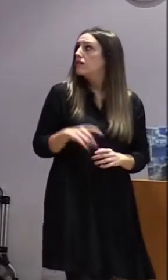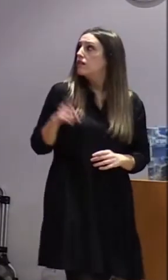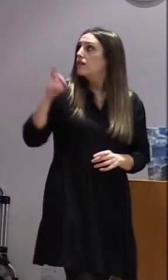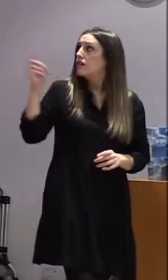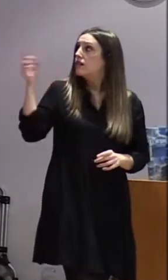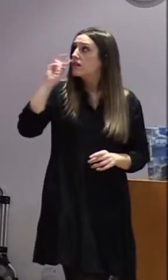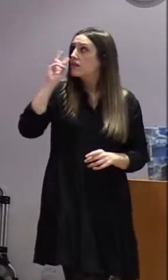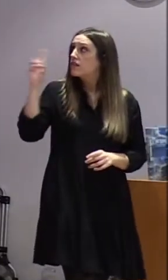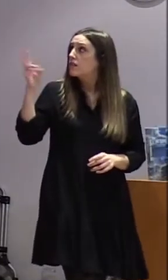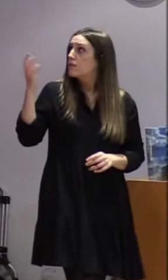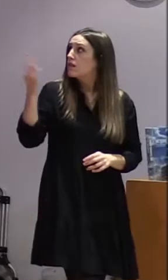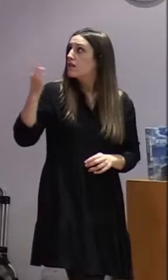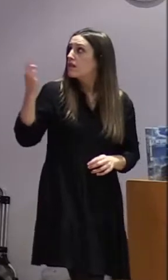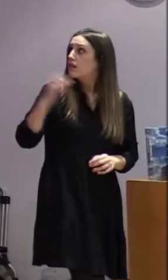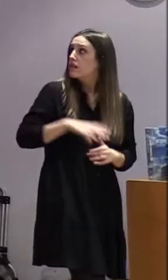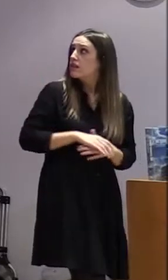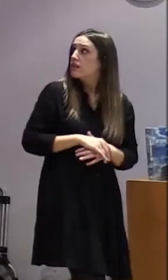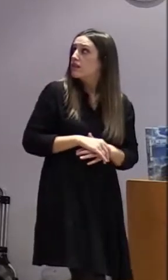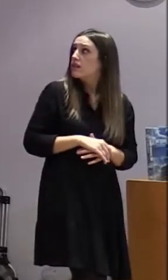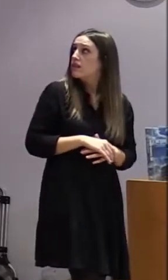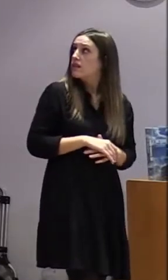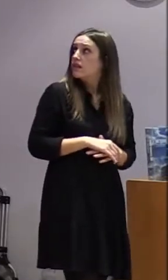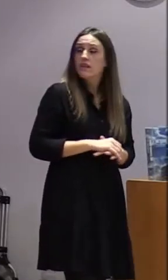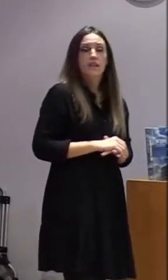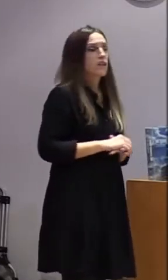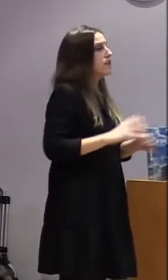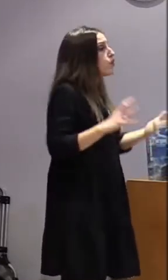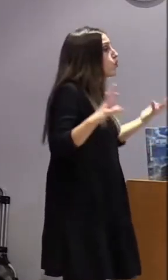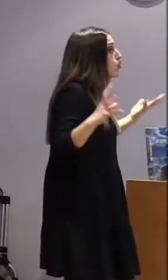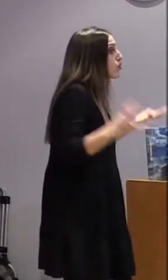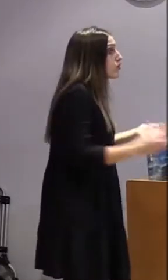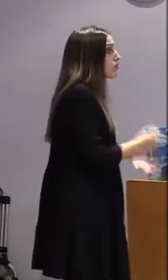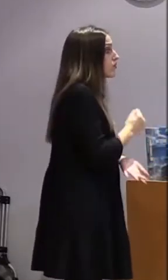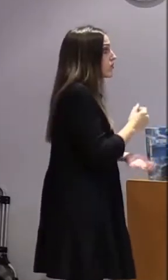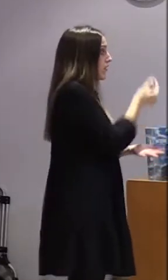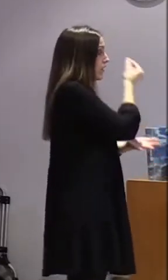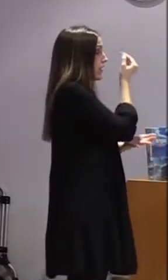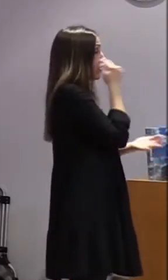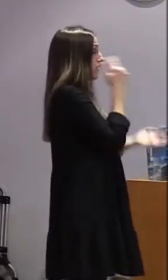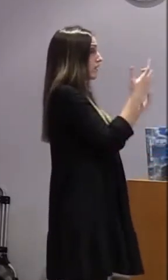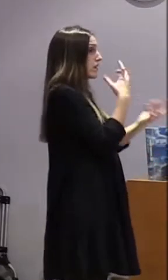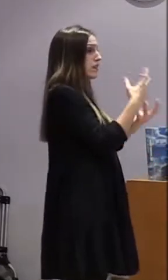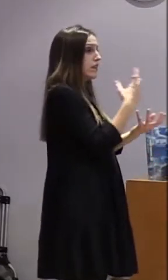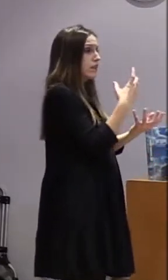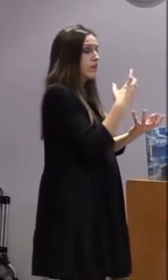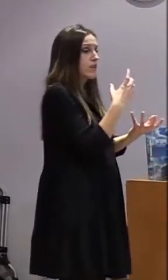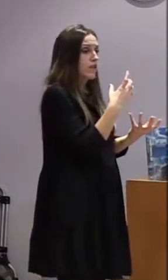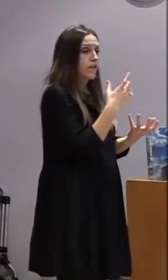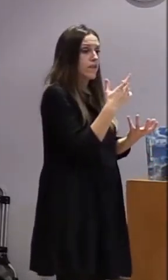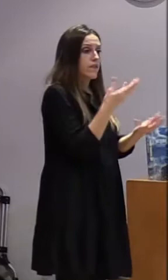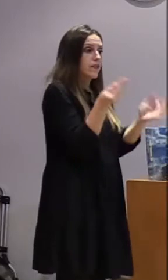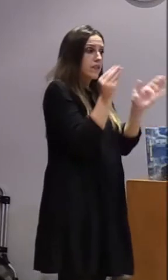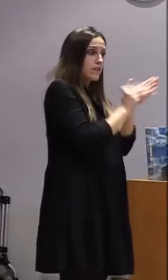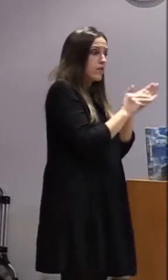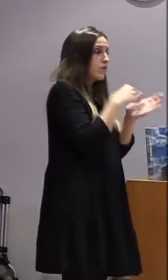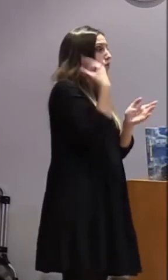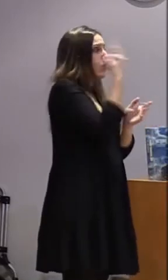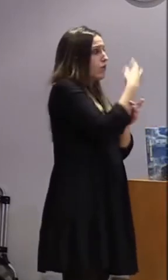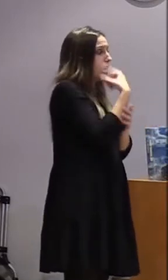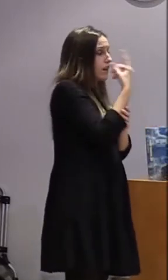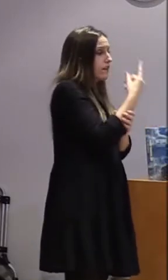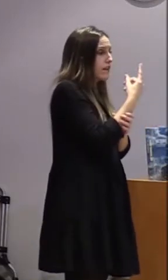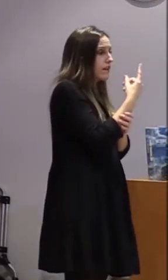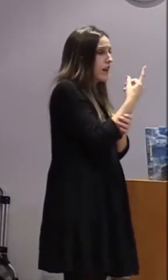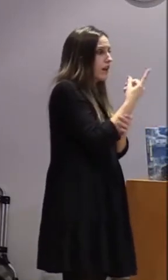algo. Ahí veis que con toda la intención, Mantegna introdujo una cara, y